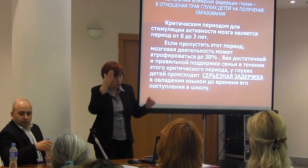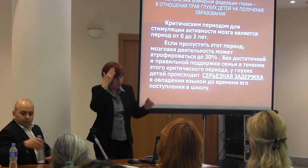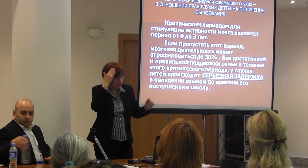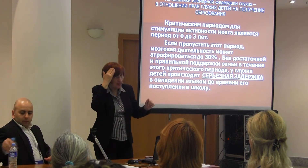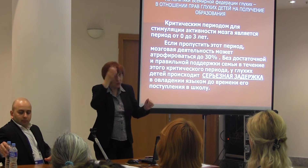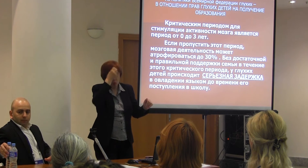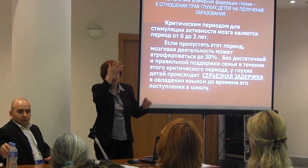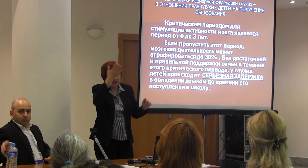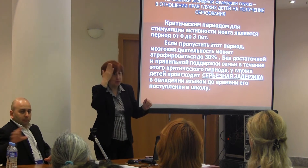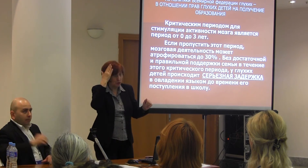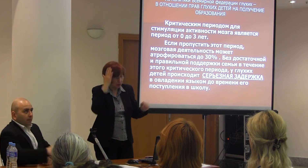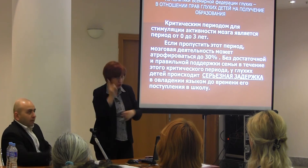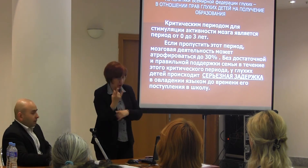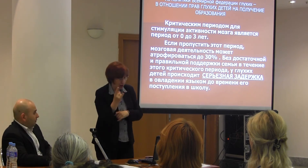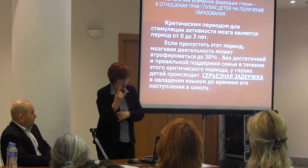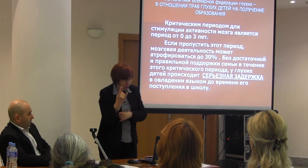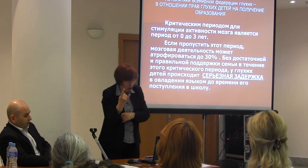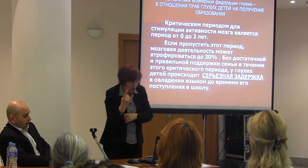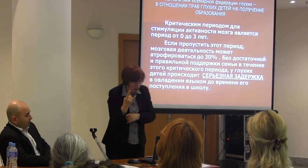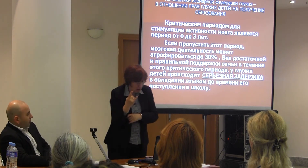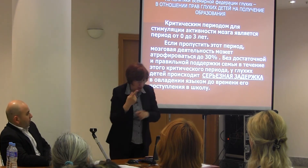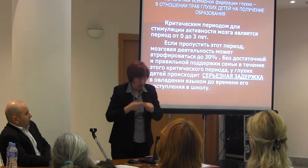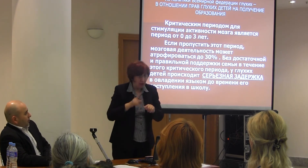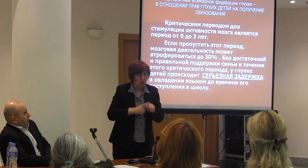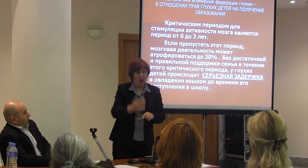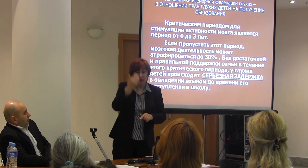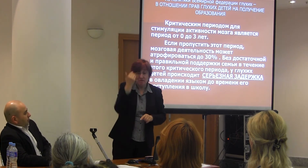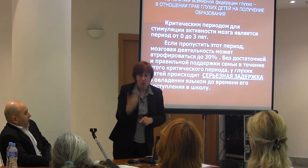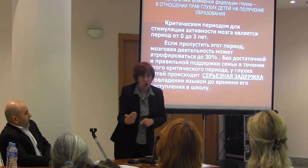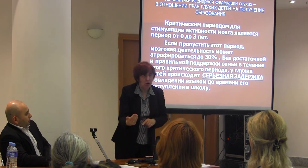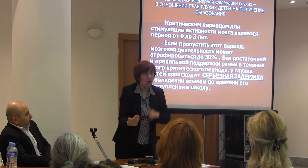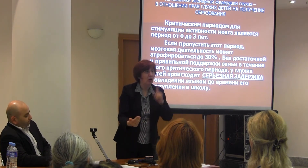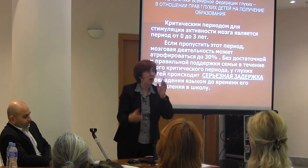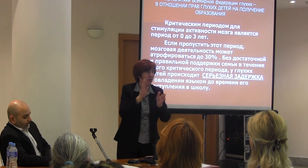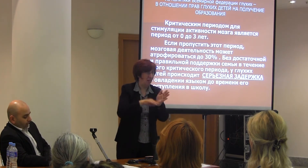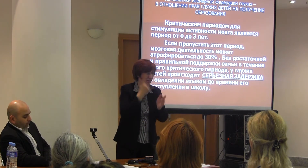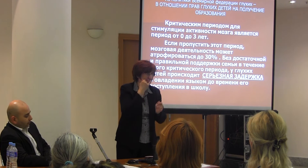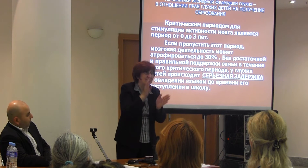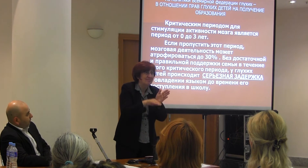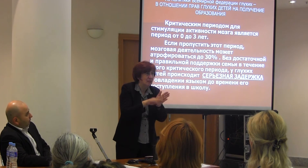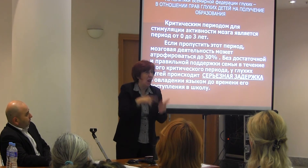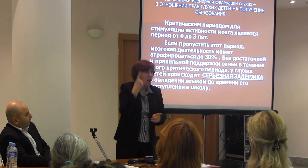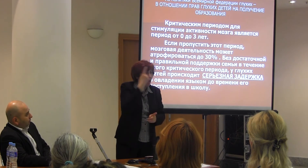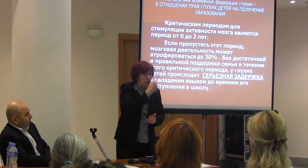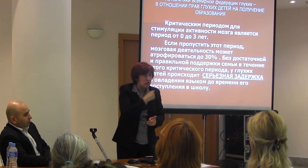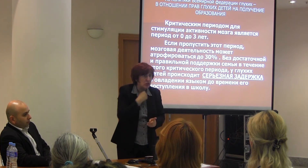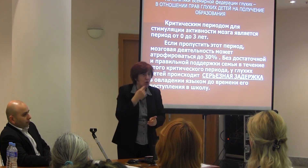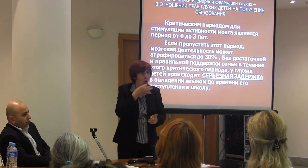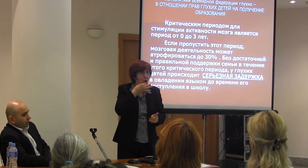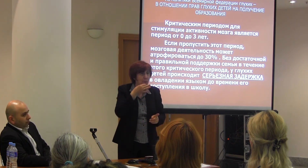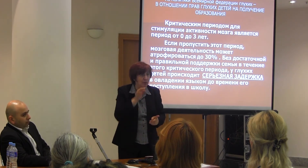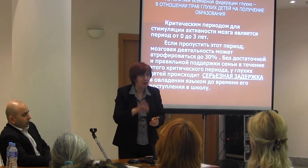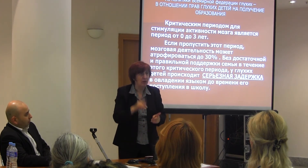Было выявлено, что именно ключевым фактором к развитию когнитивных способностей ребенка